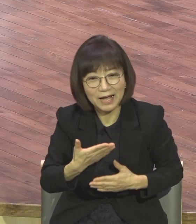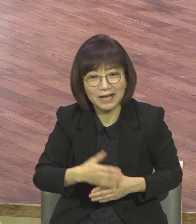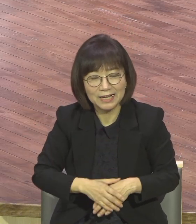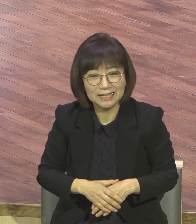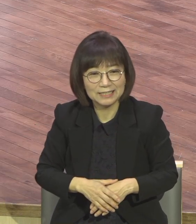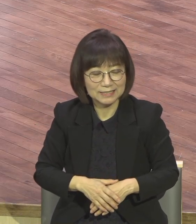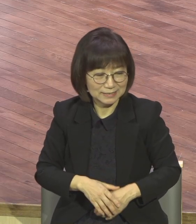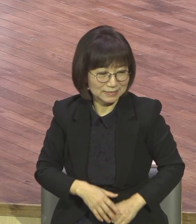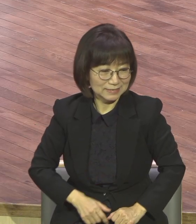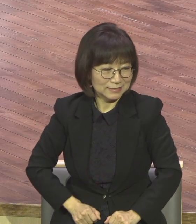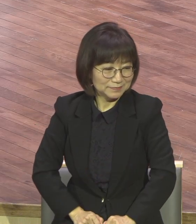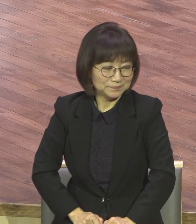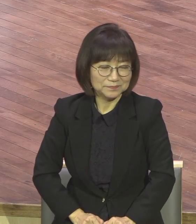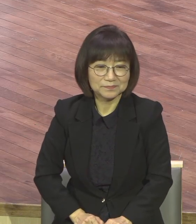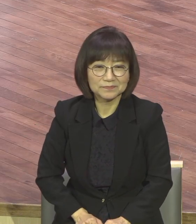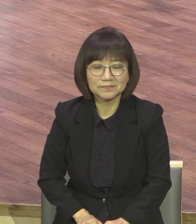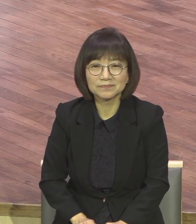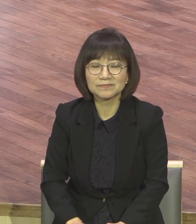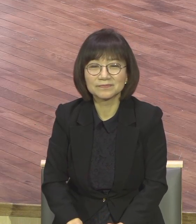이거 어떻게 이럴 수가 있느냐.